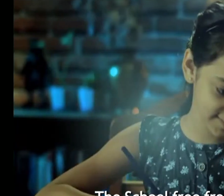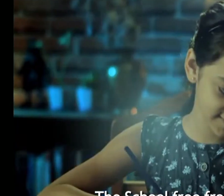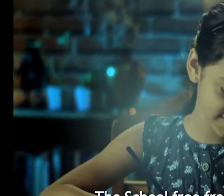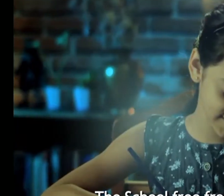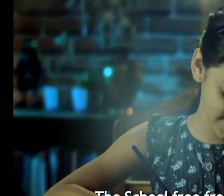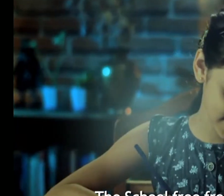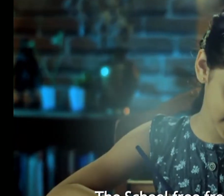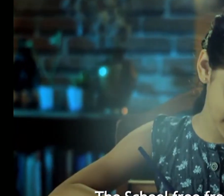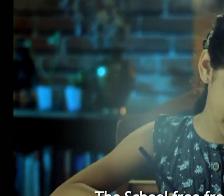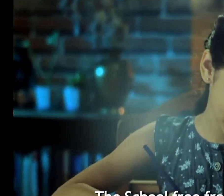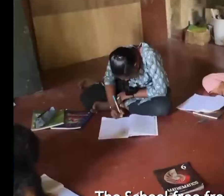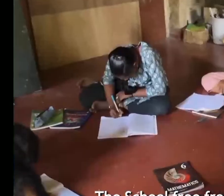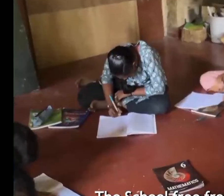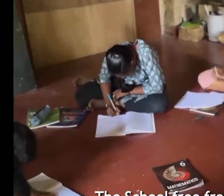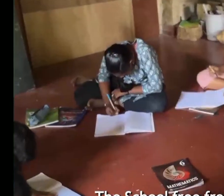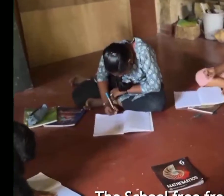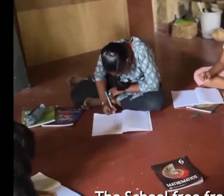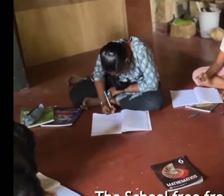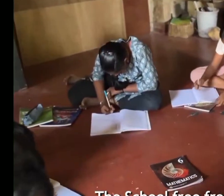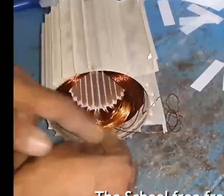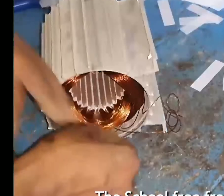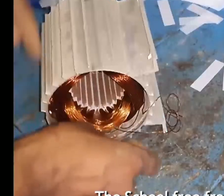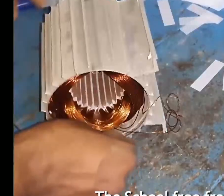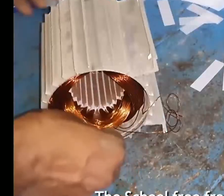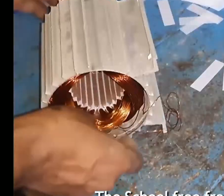धन साधन समय की सीमा से